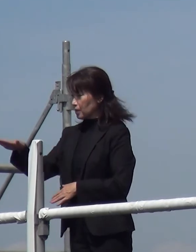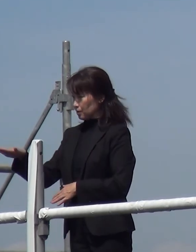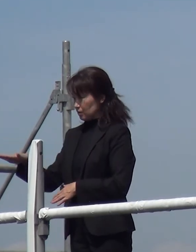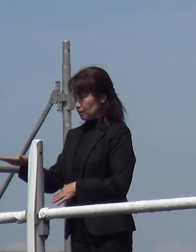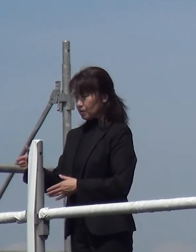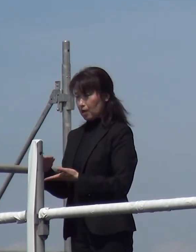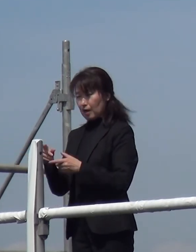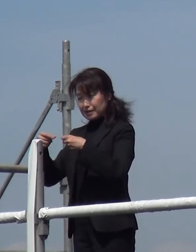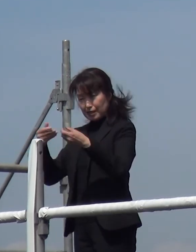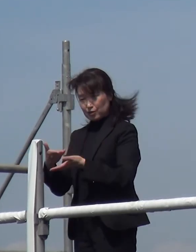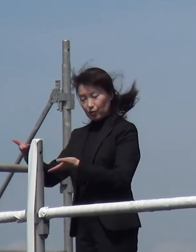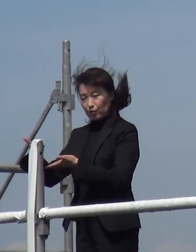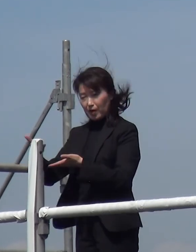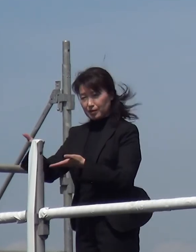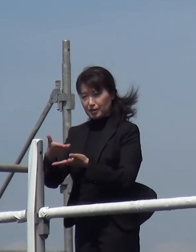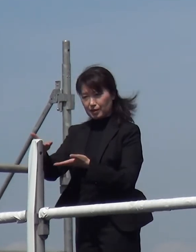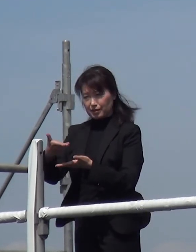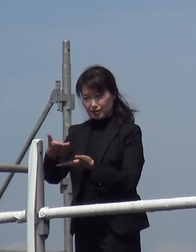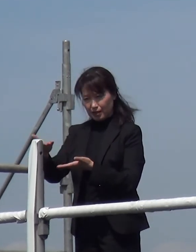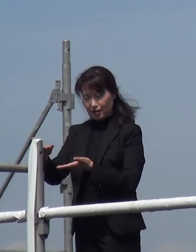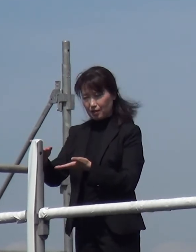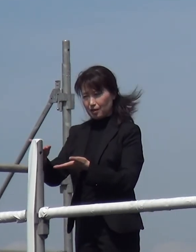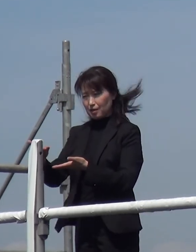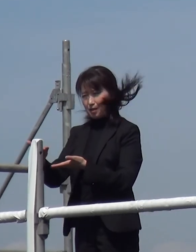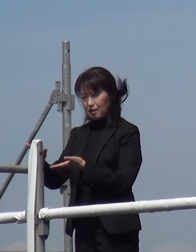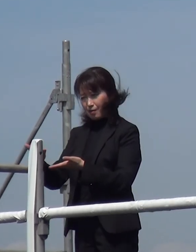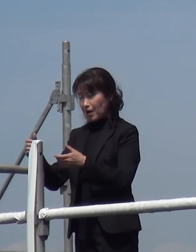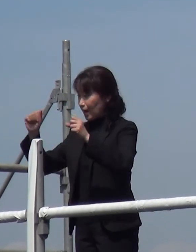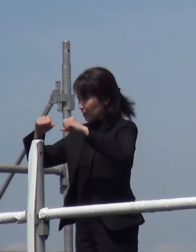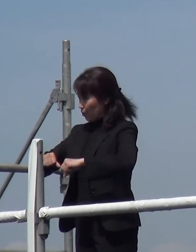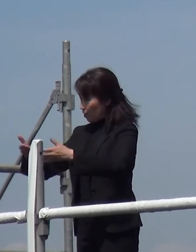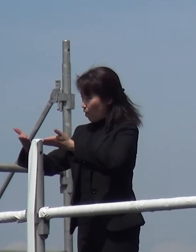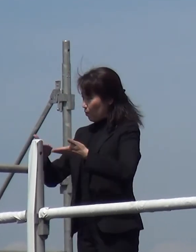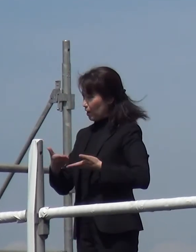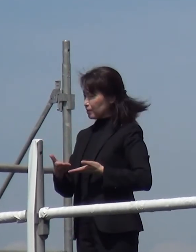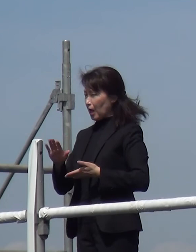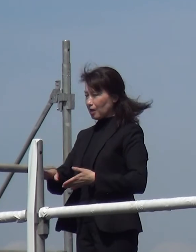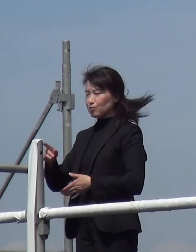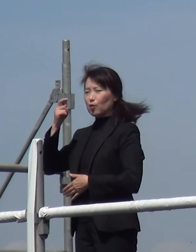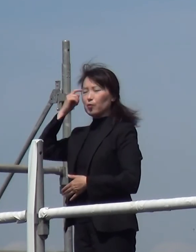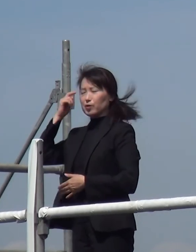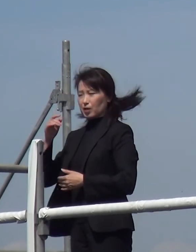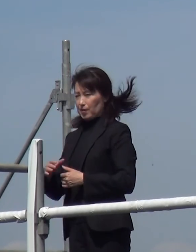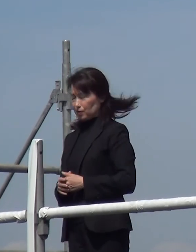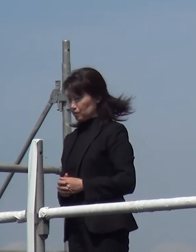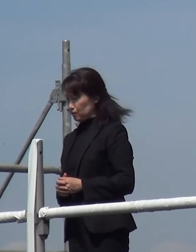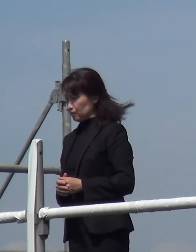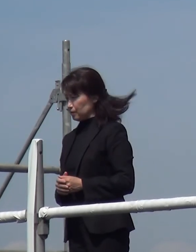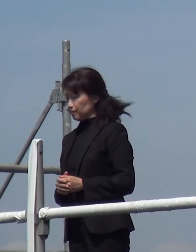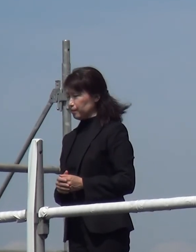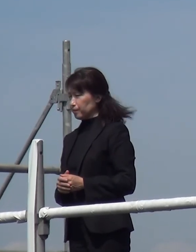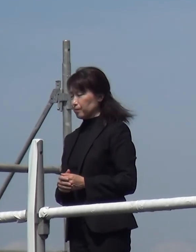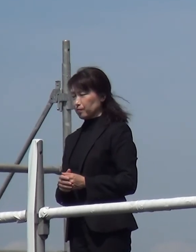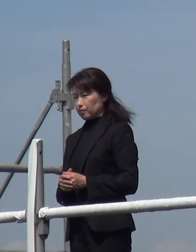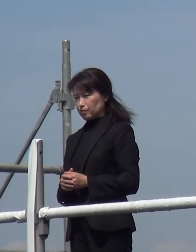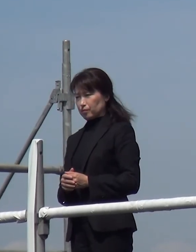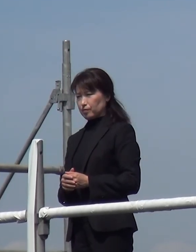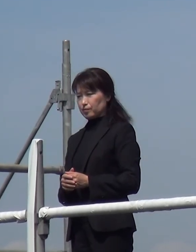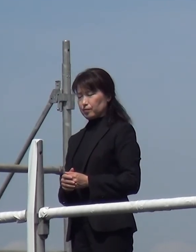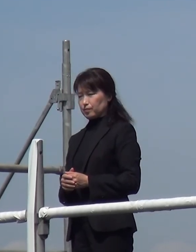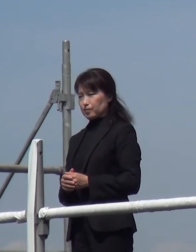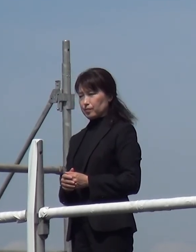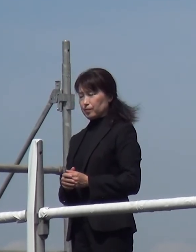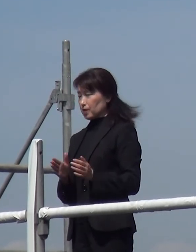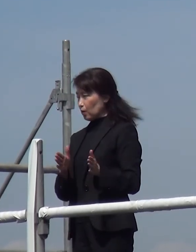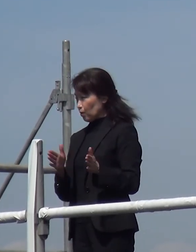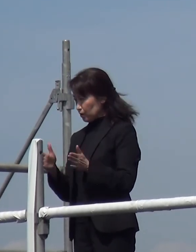に渡って皆さんに大きい共感を、巻き起こっているに違いないということを私は今思うわけです。